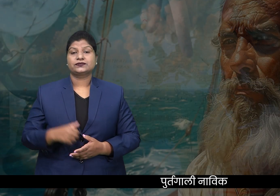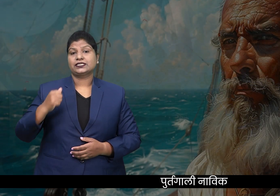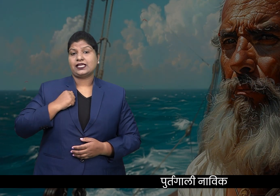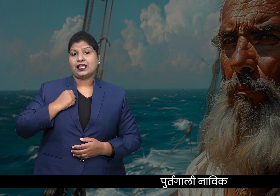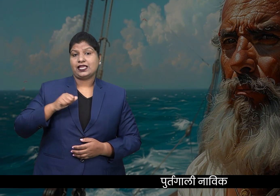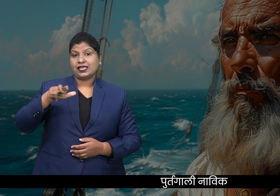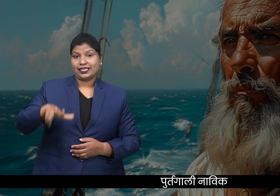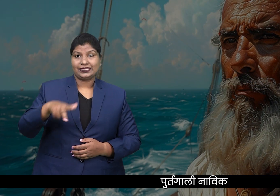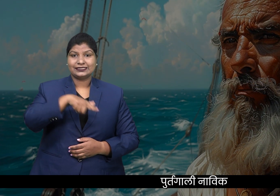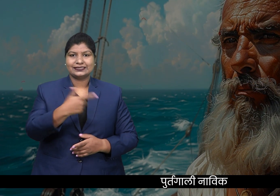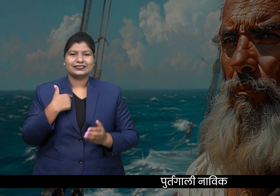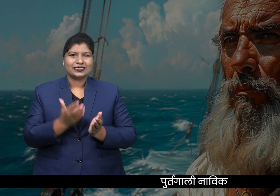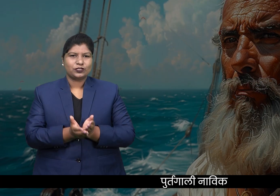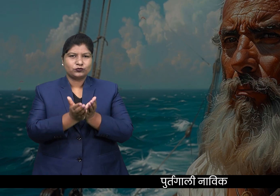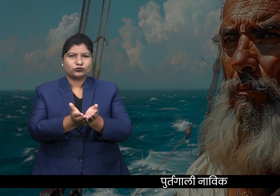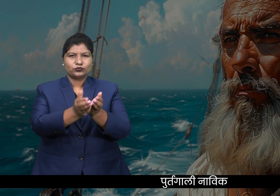पुर्तगाली नाविक